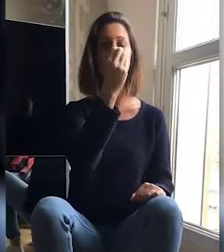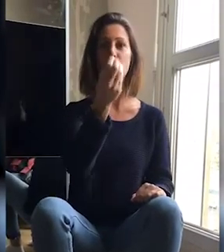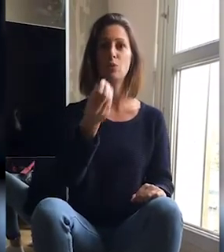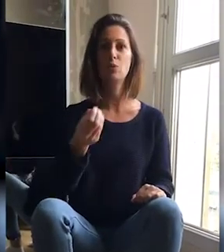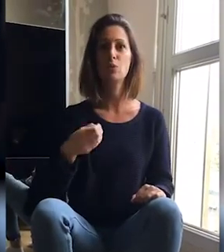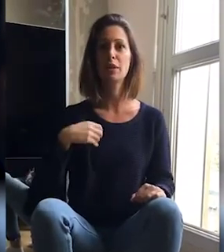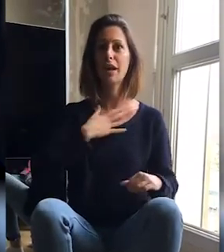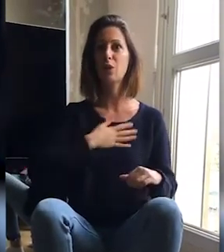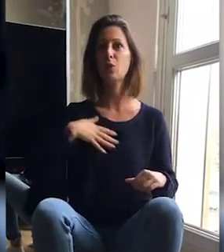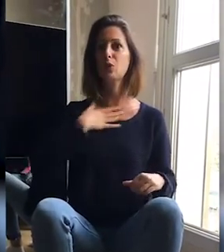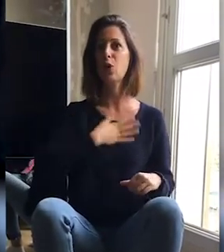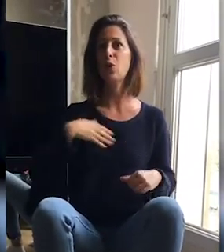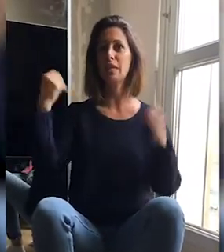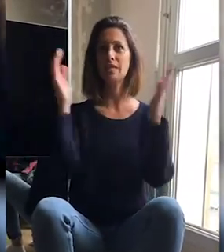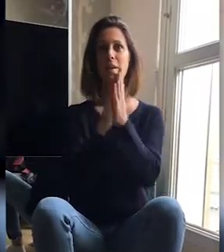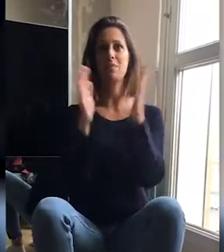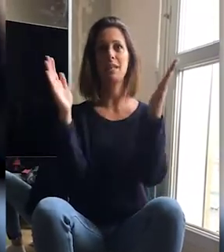Petit loup est très content, il tape des mains.